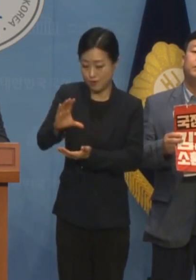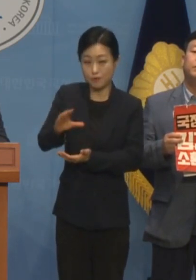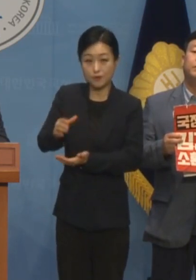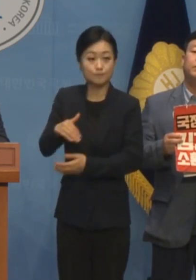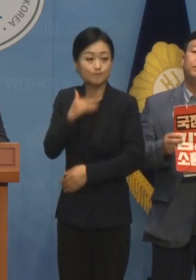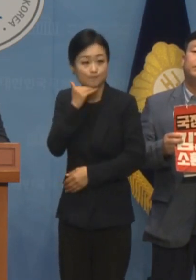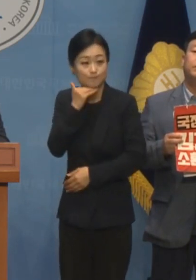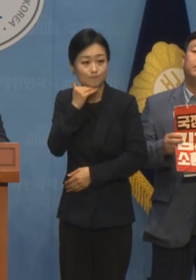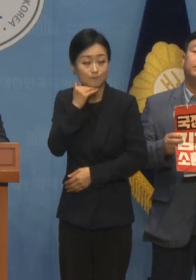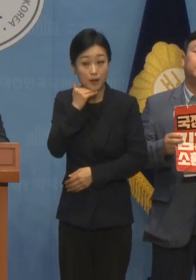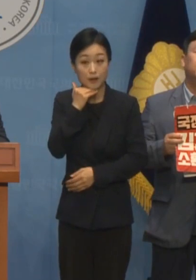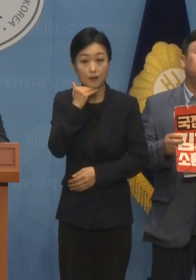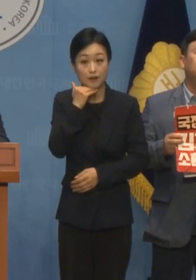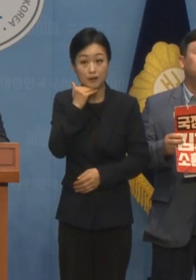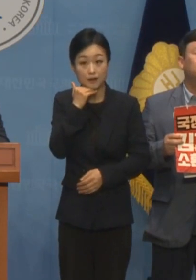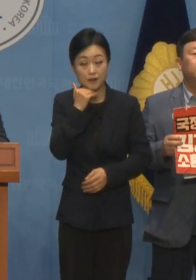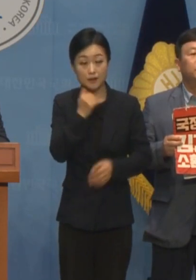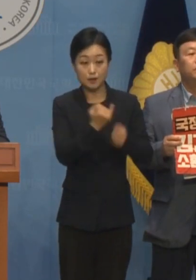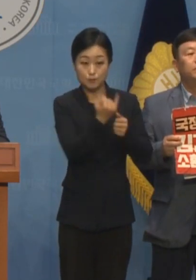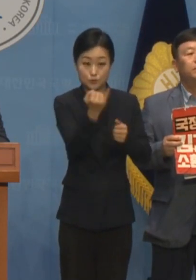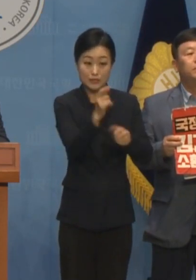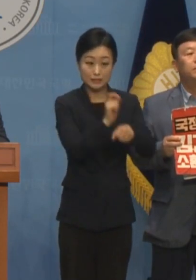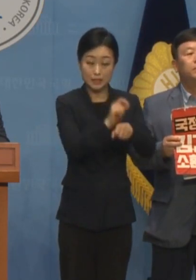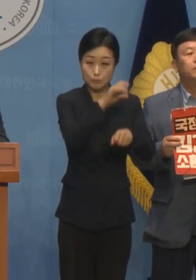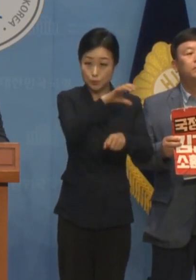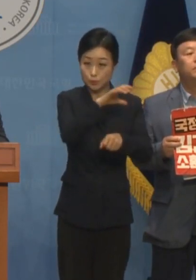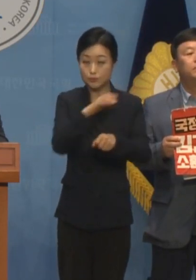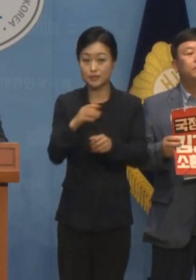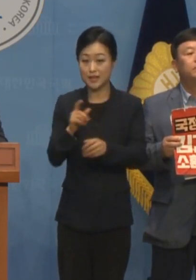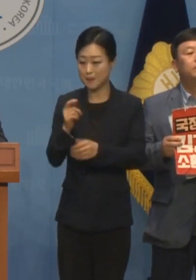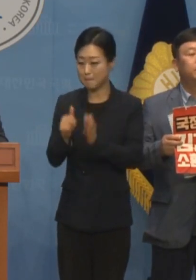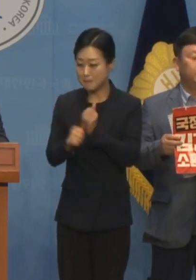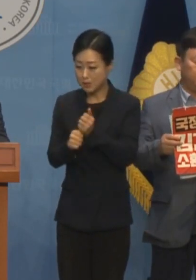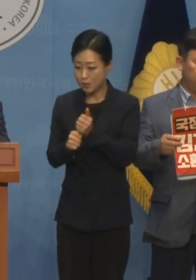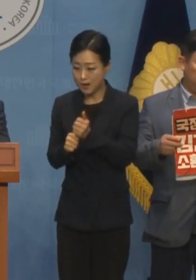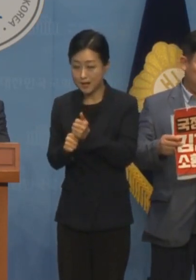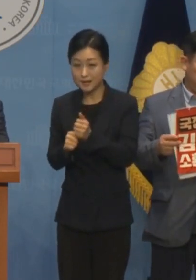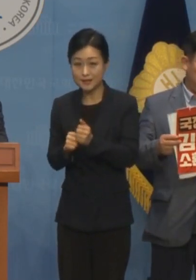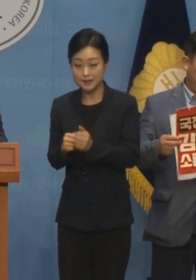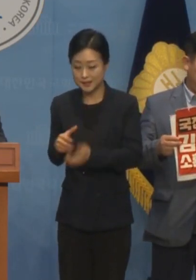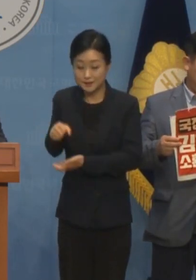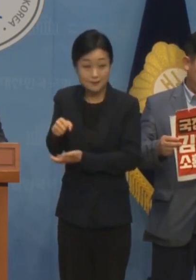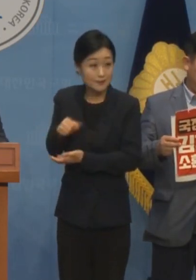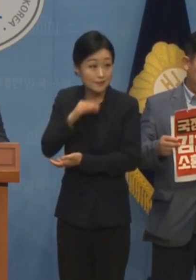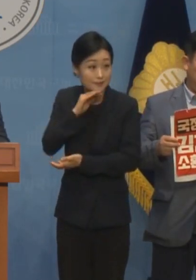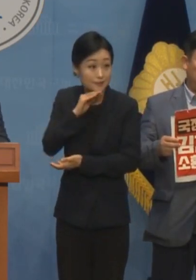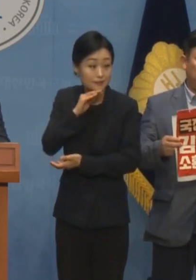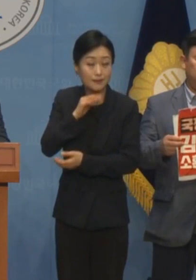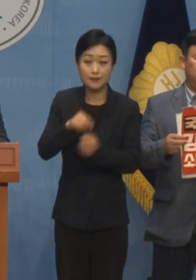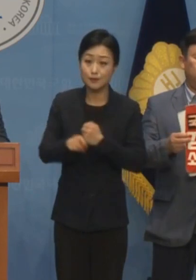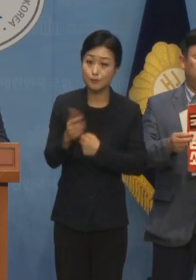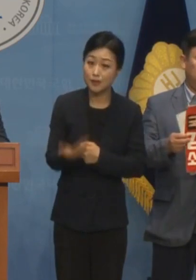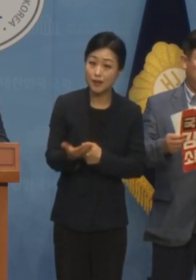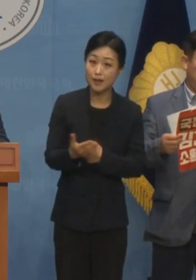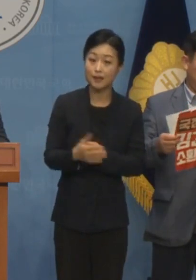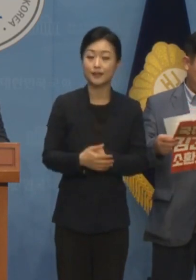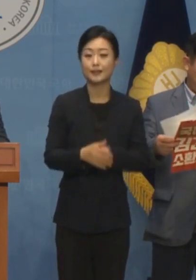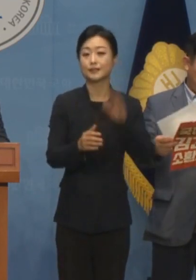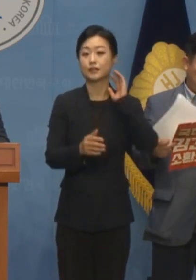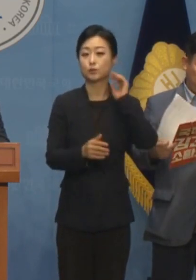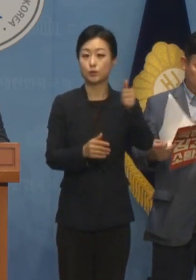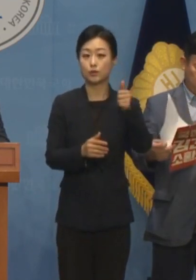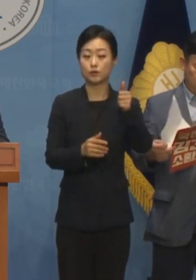어떻게 국정이 논의된 건지 답해야 할 것입니다. 윤석열 정권이 아무리 본질을 가리고